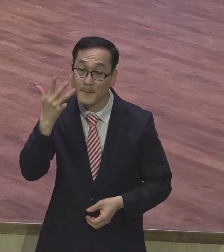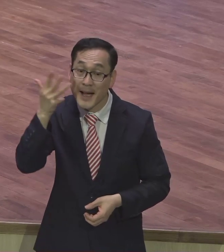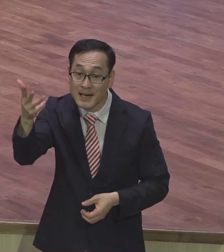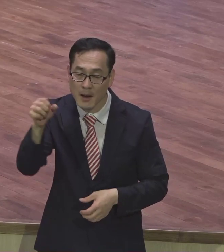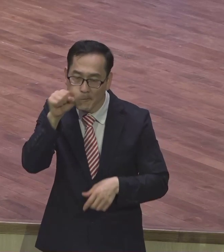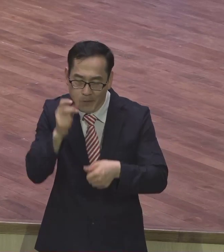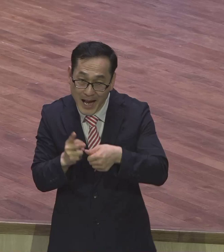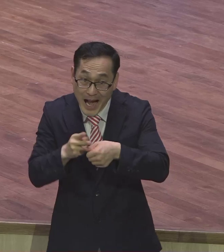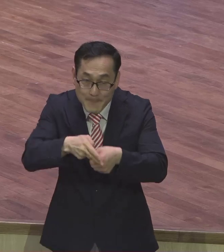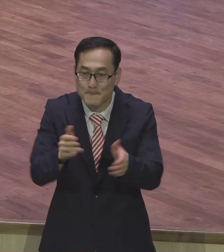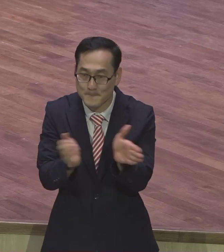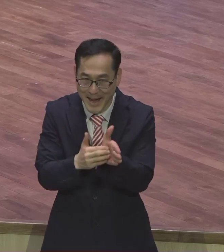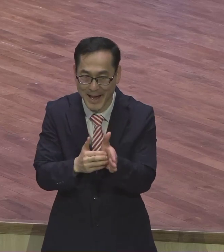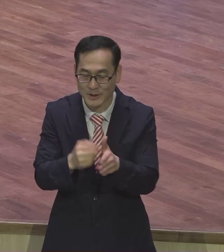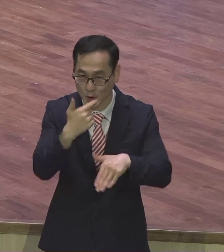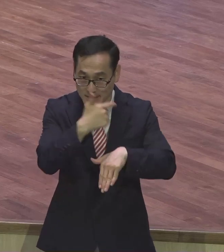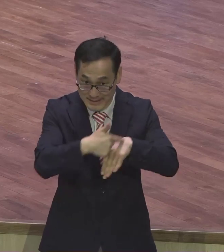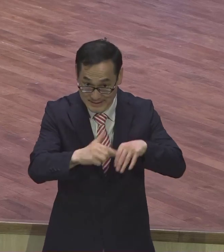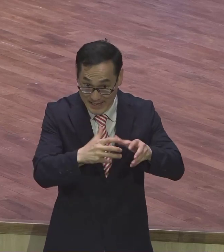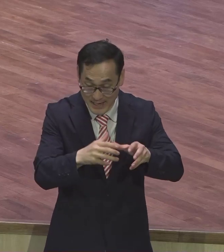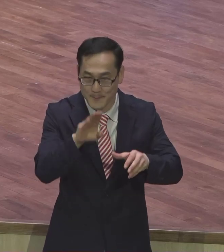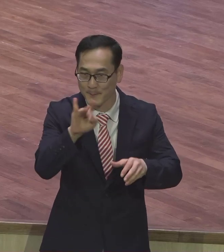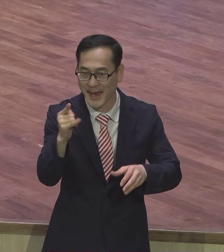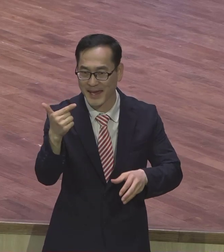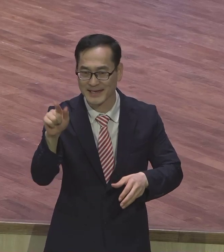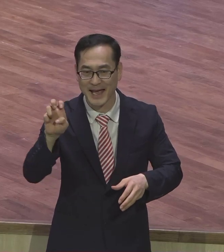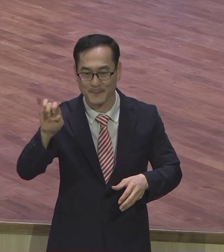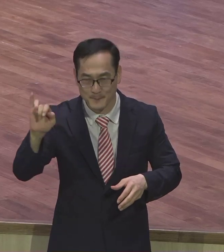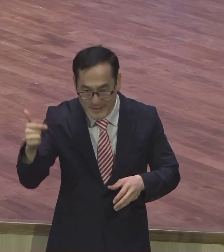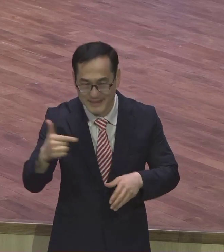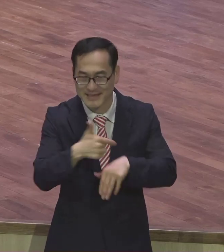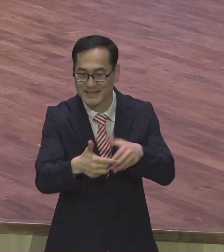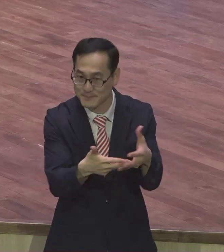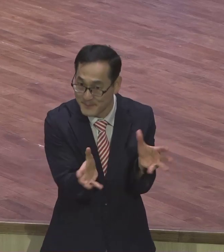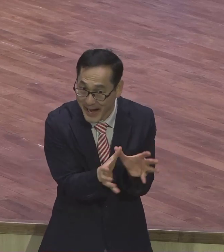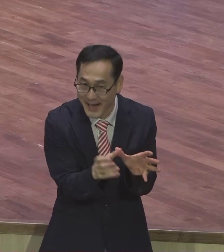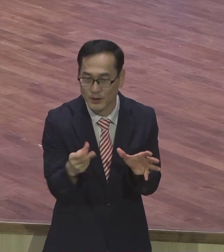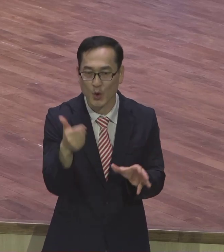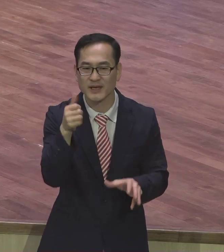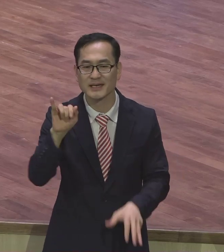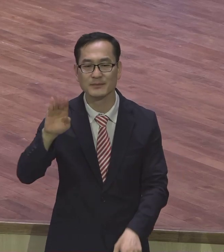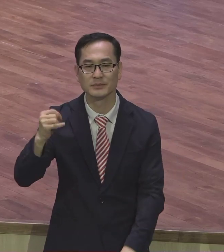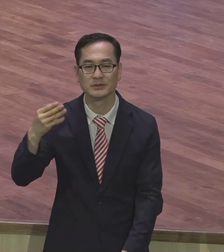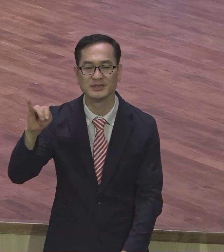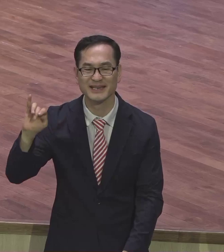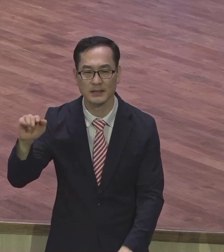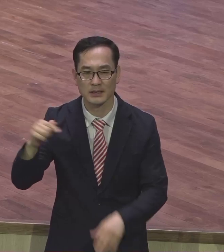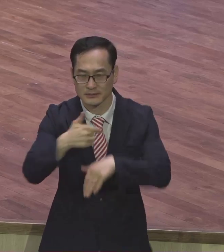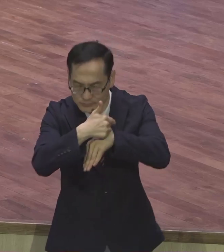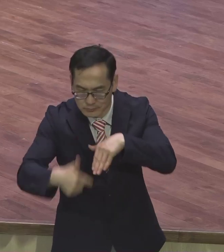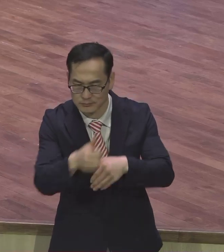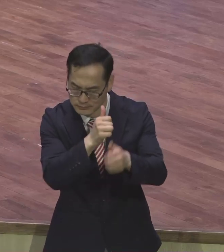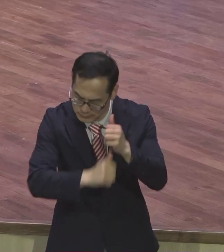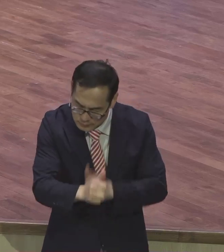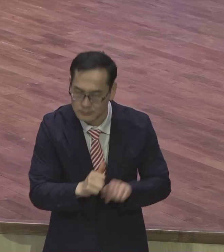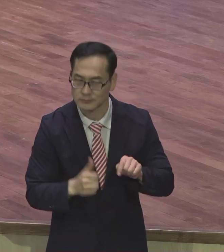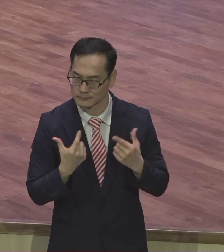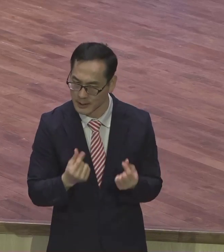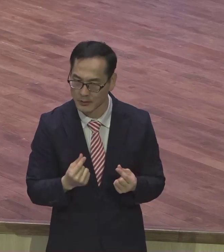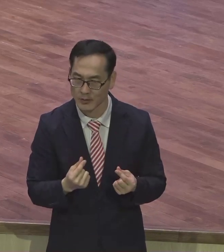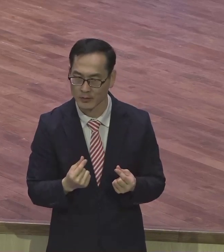이스라엘 족속이요 베나민 집하요 히브린 중에 히브린이요 율법으로는 바리세인이로 열심으로는 괴를